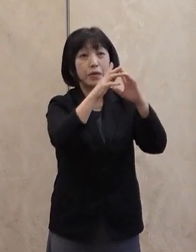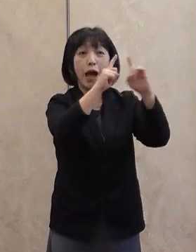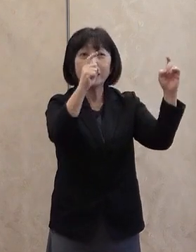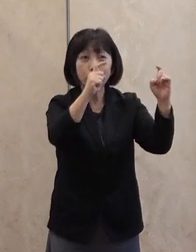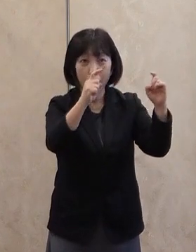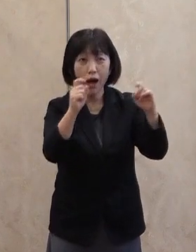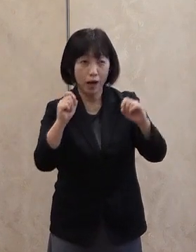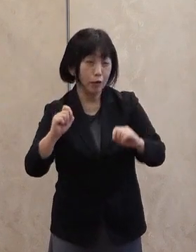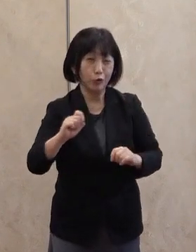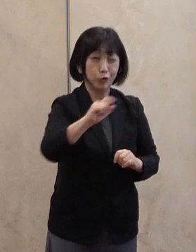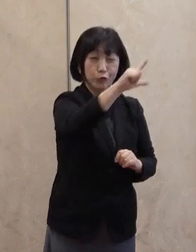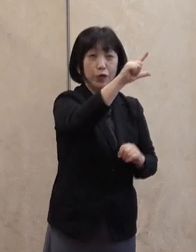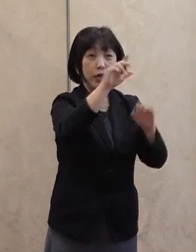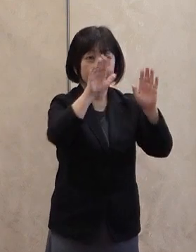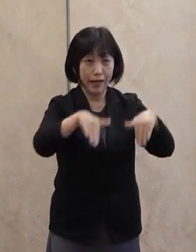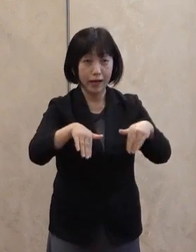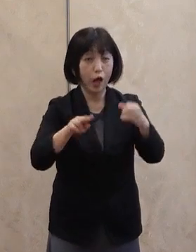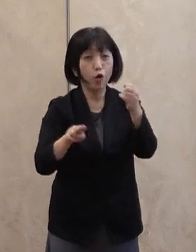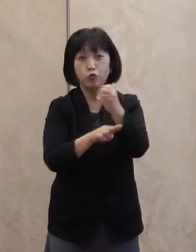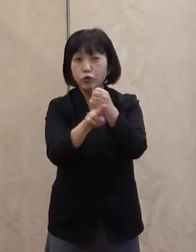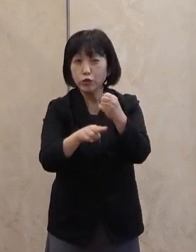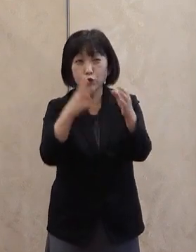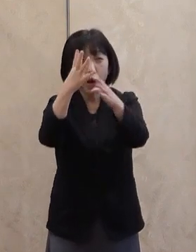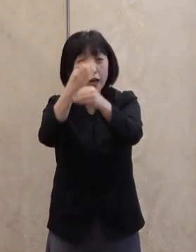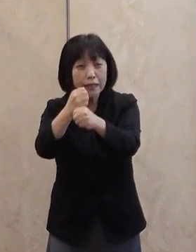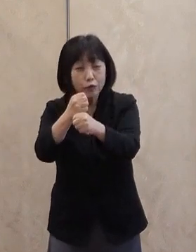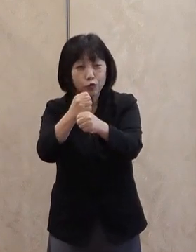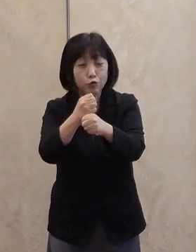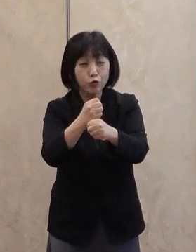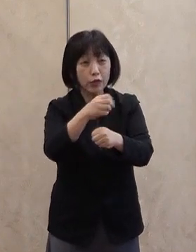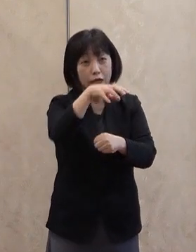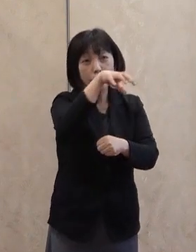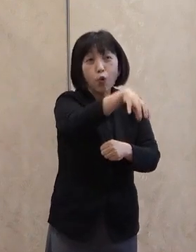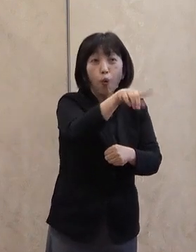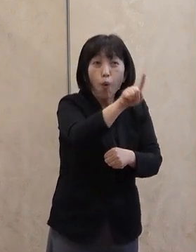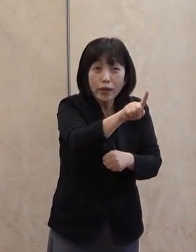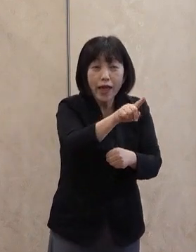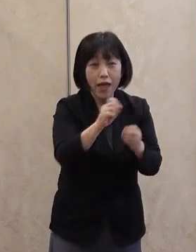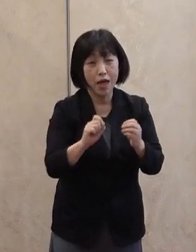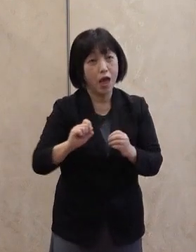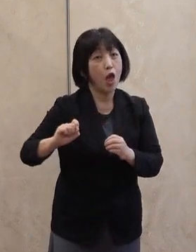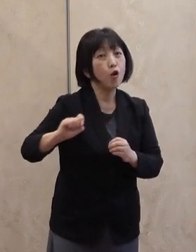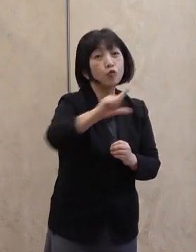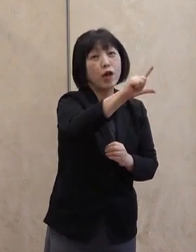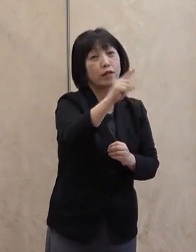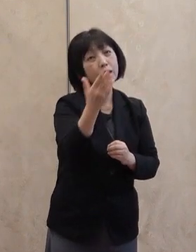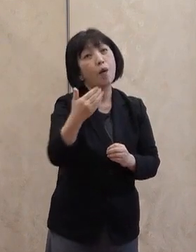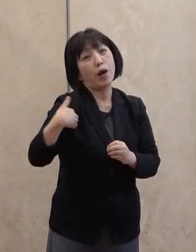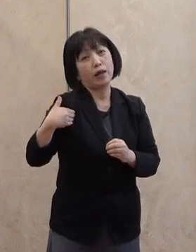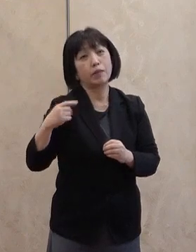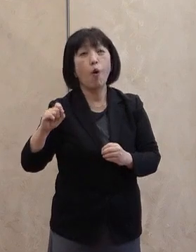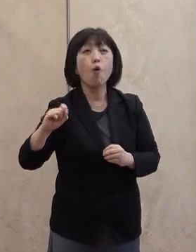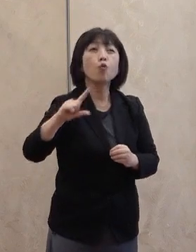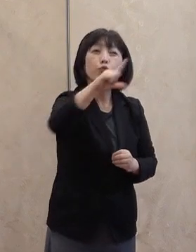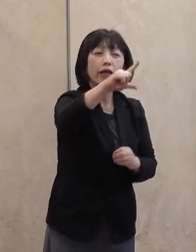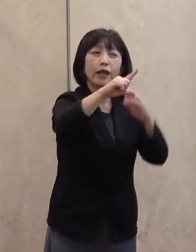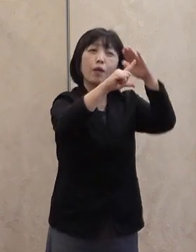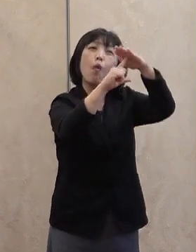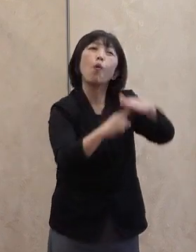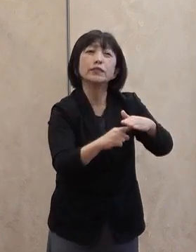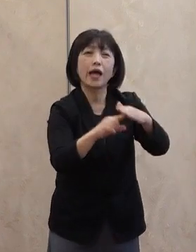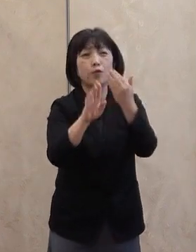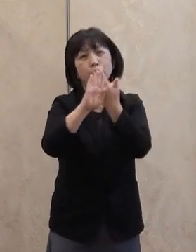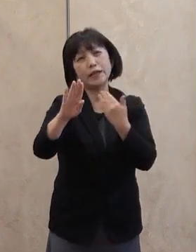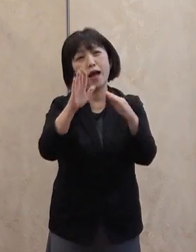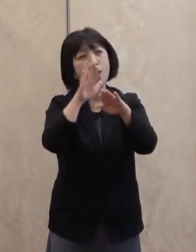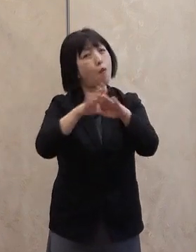はやっぱりどこでいつ急拡大するかわからない、急拡大すればこれはすぐに抑えにかかる、もうこれをするしかないという